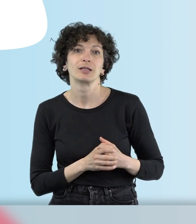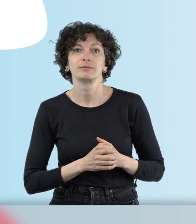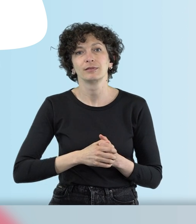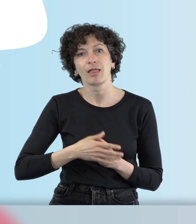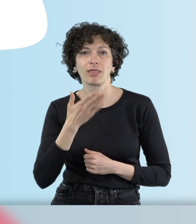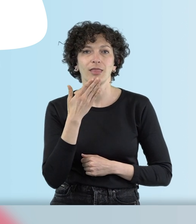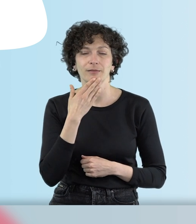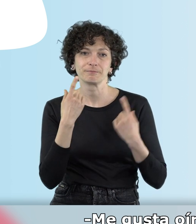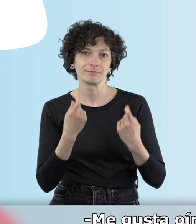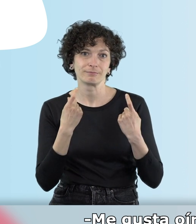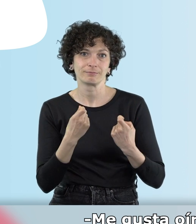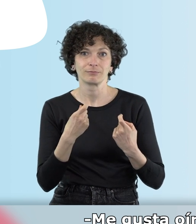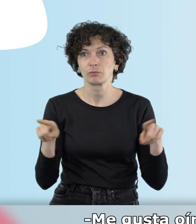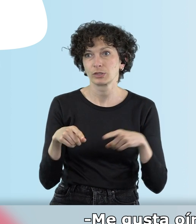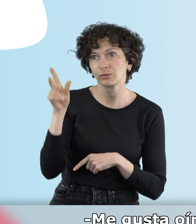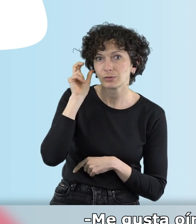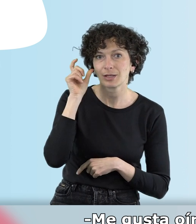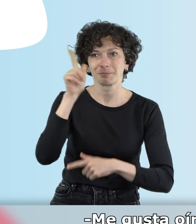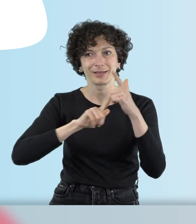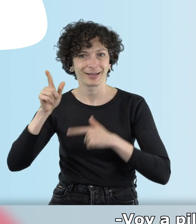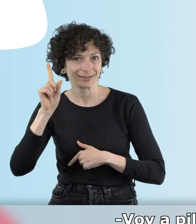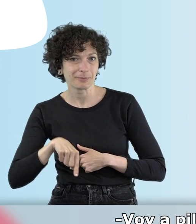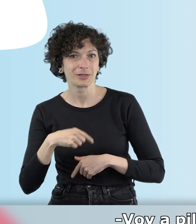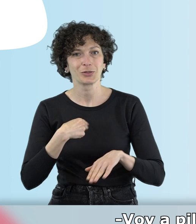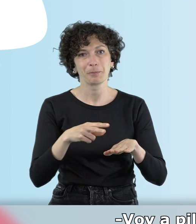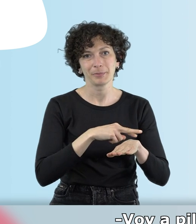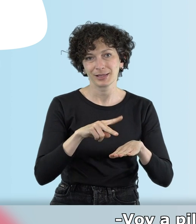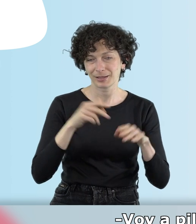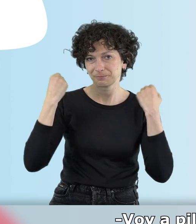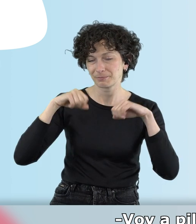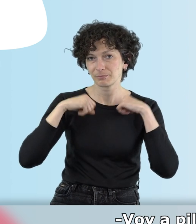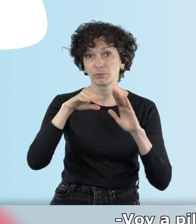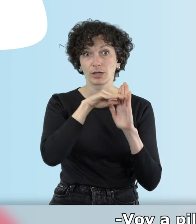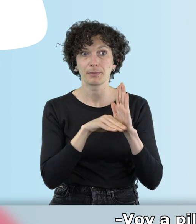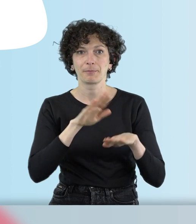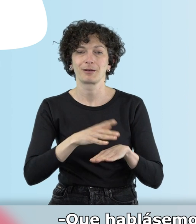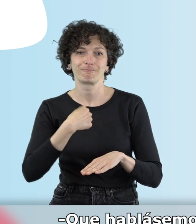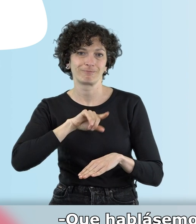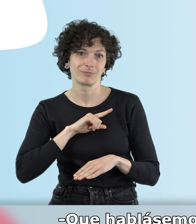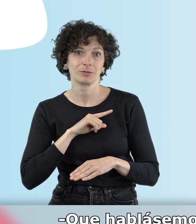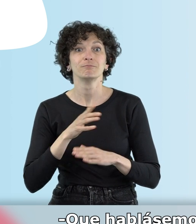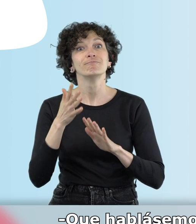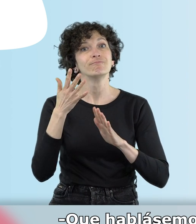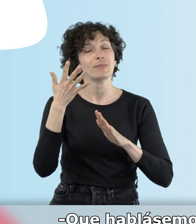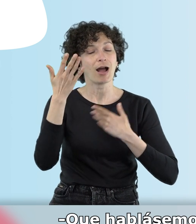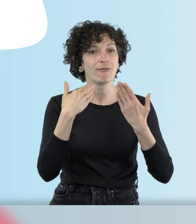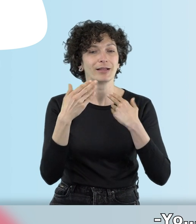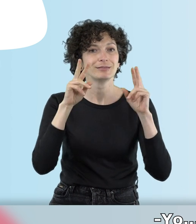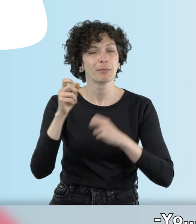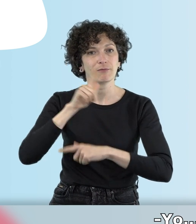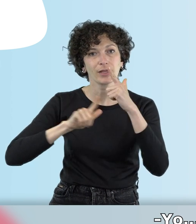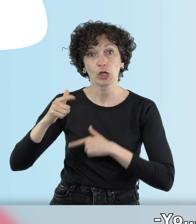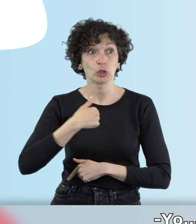Necesitamos mucho distraernos. Oír música. Viajar también. Voy a Pilates. Un programa que llegue a nosotros. Que hablásemos de viajes. Y